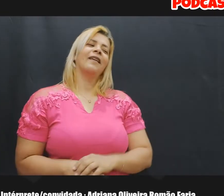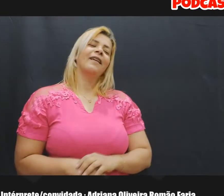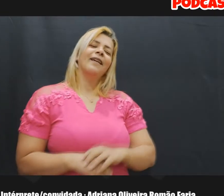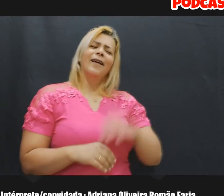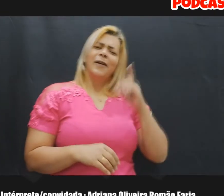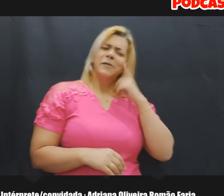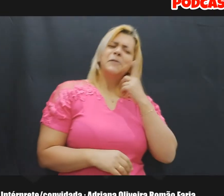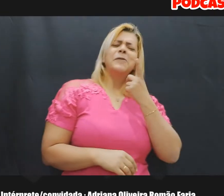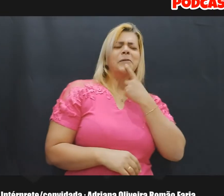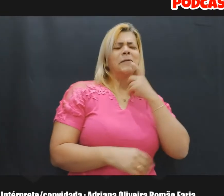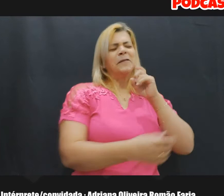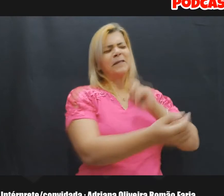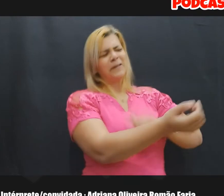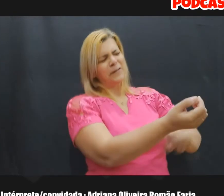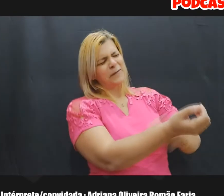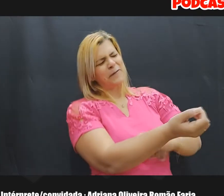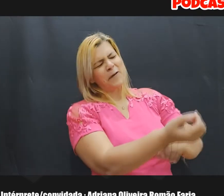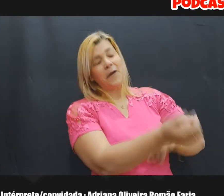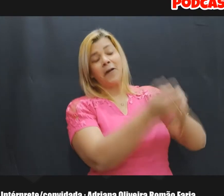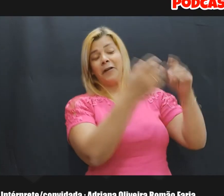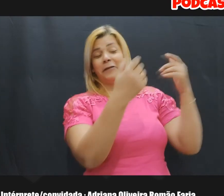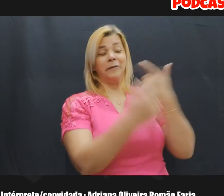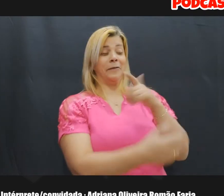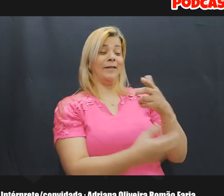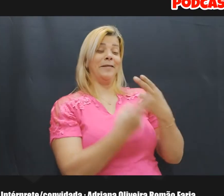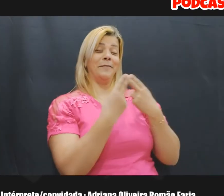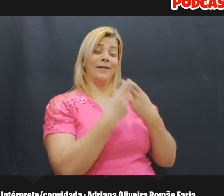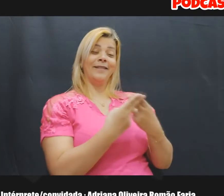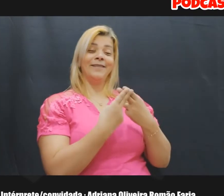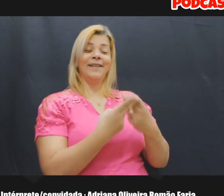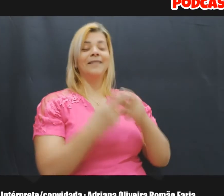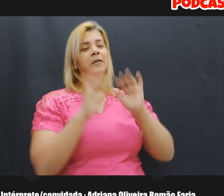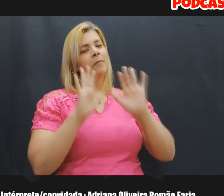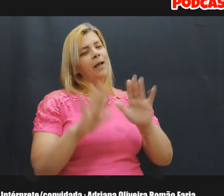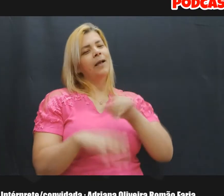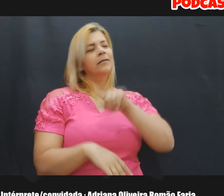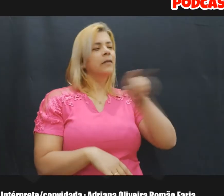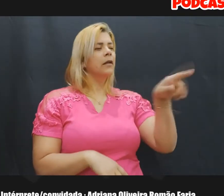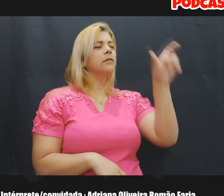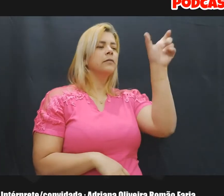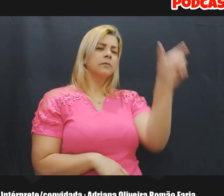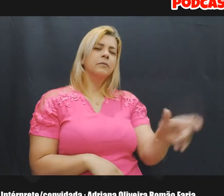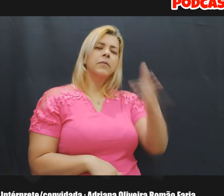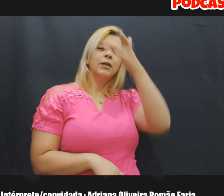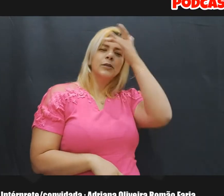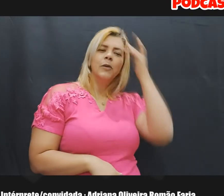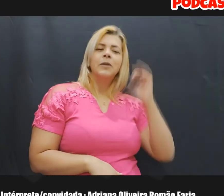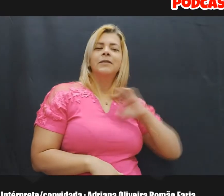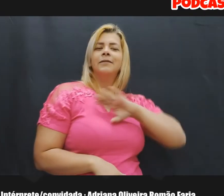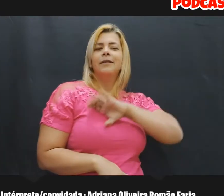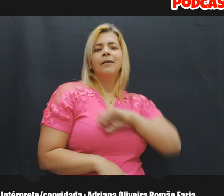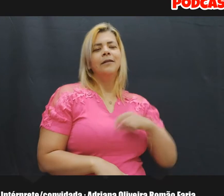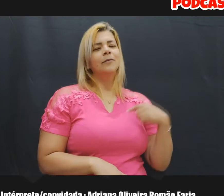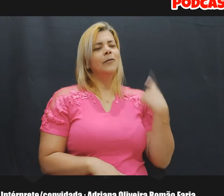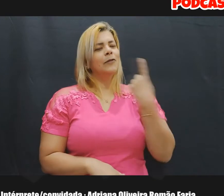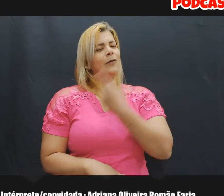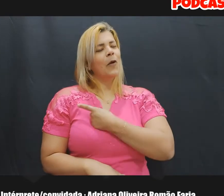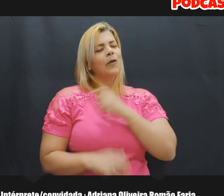né, querem tudo na hora, sem paciência, mas eles são pessoas amorosas, pessoas assim